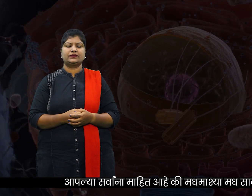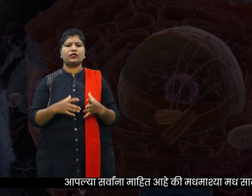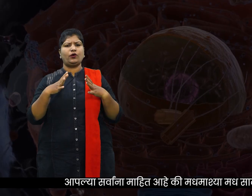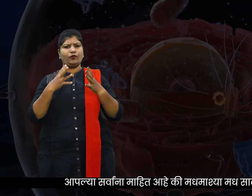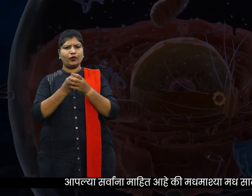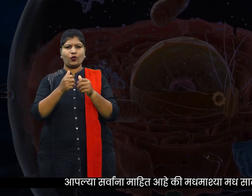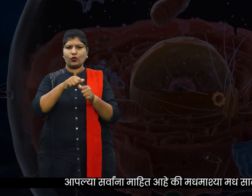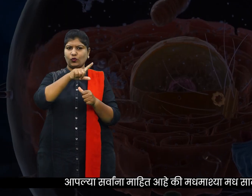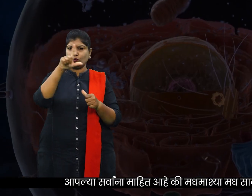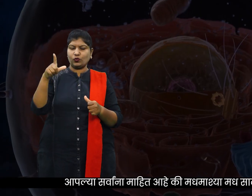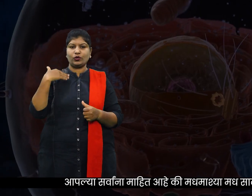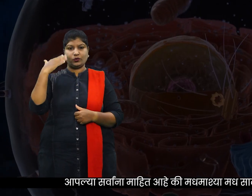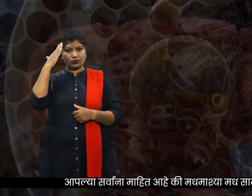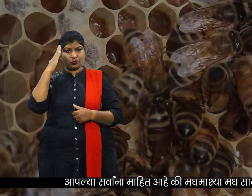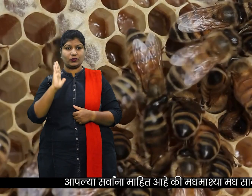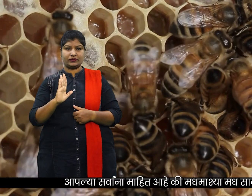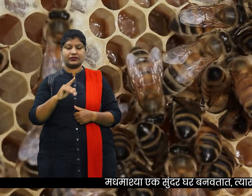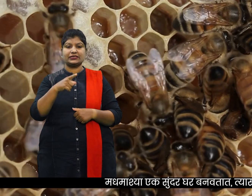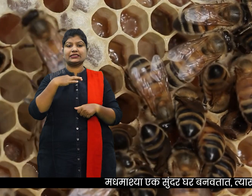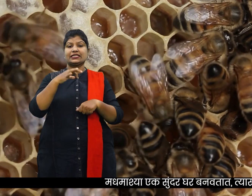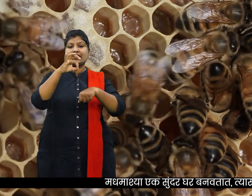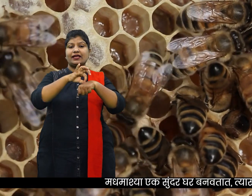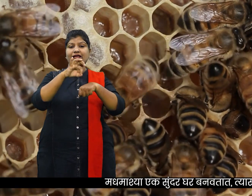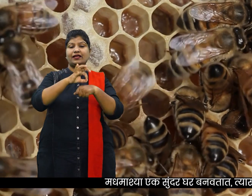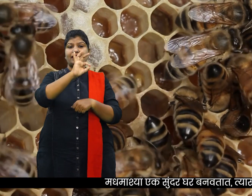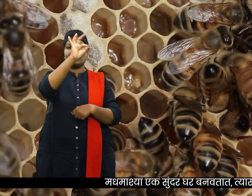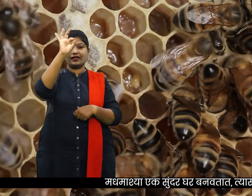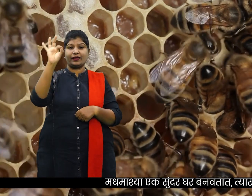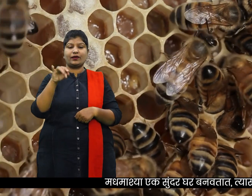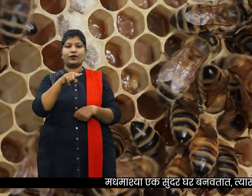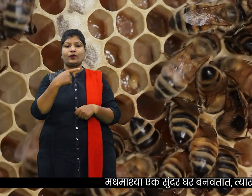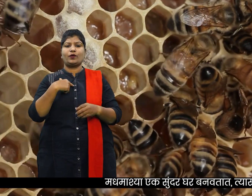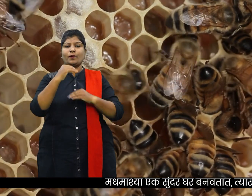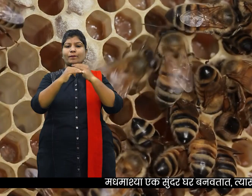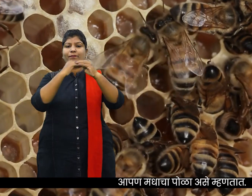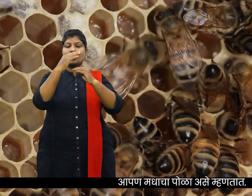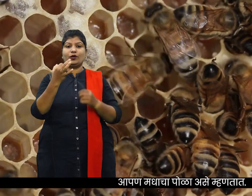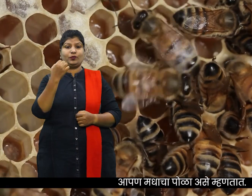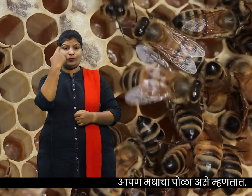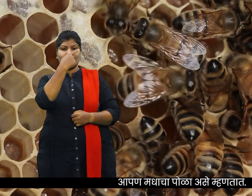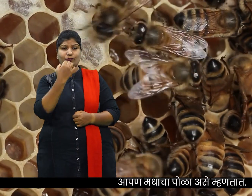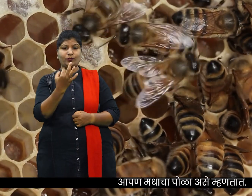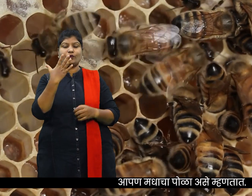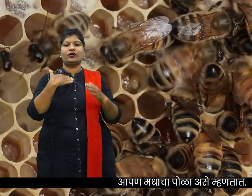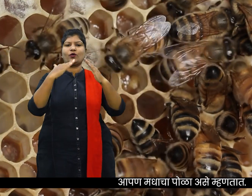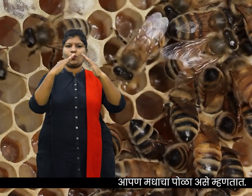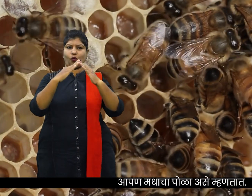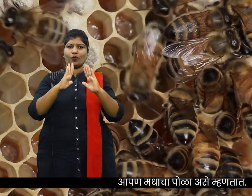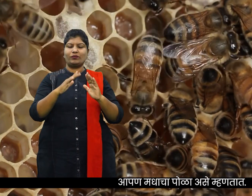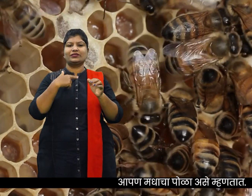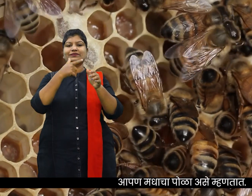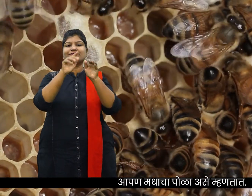आपल्या सर्वांना माहिती आहे की मधमाशा मध साठवण्यासाठी मधमाशा एक सुंदर घर बनवतात. त्यास आपण मधाचा पोळा असे